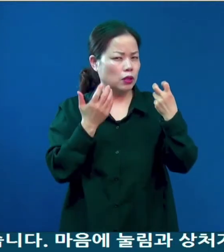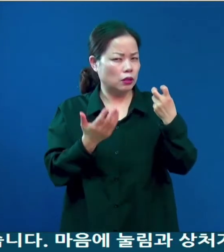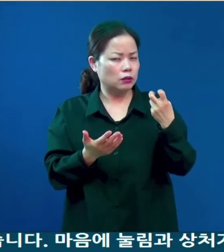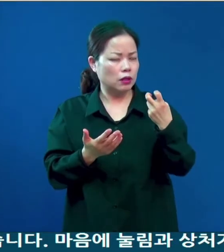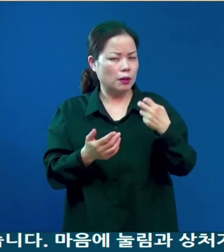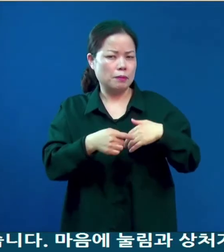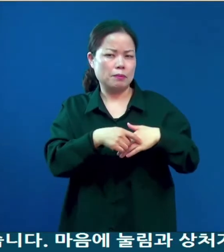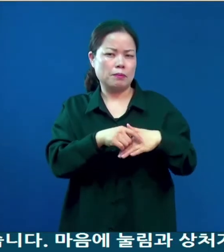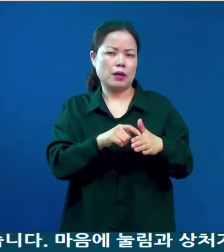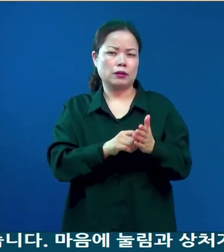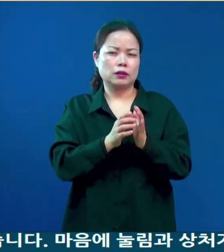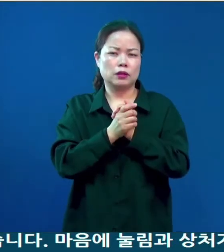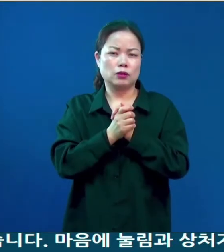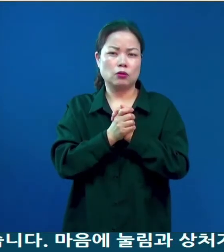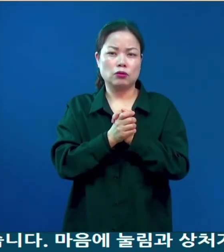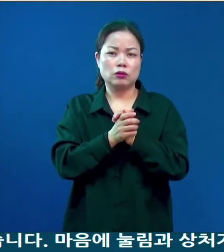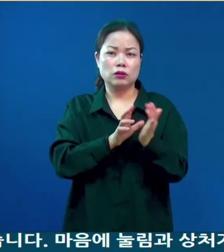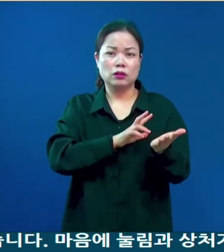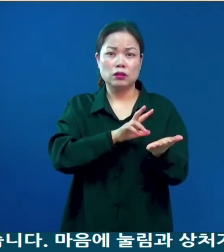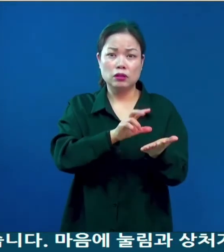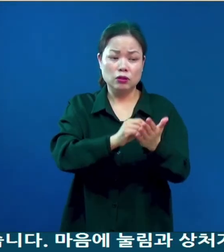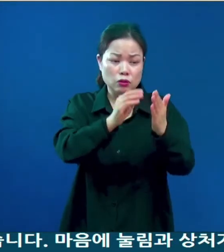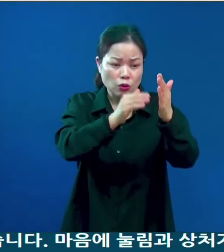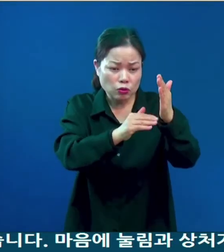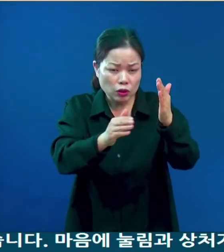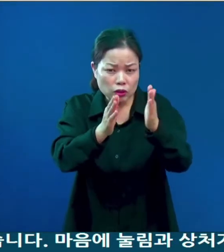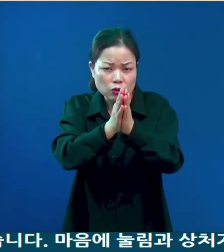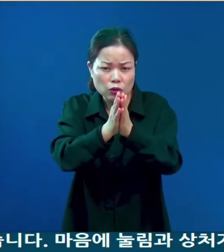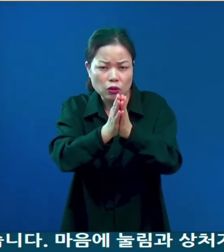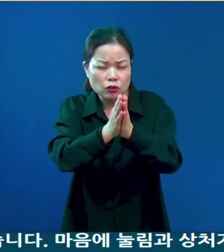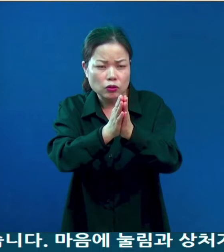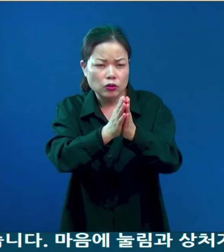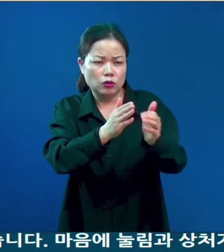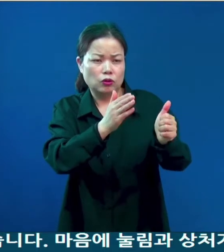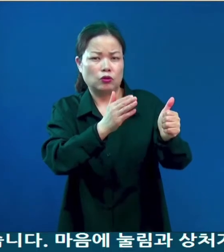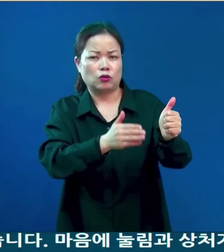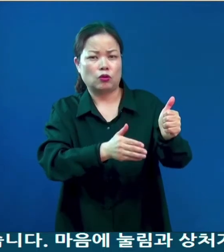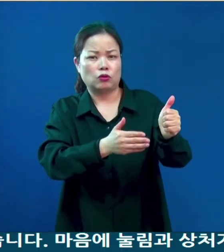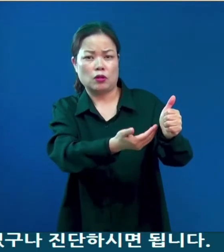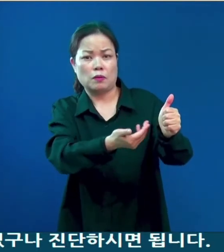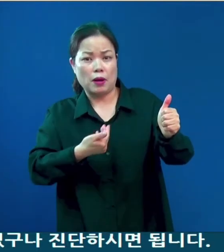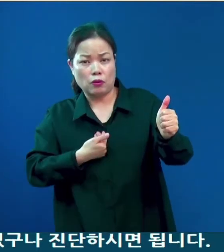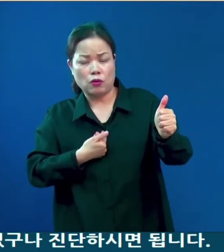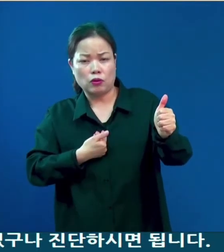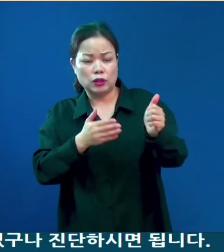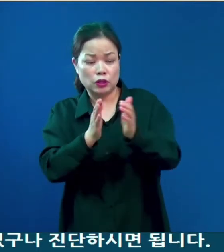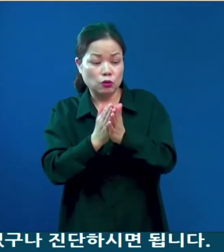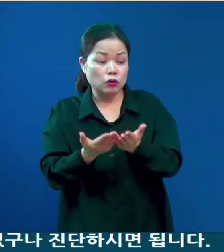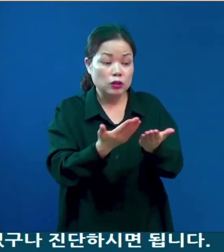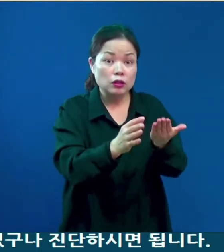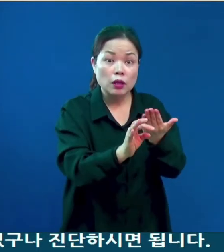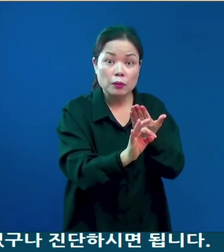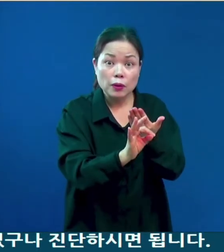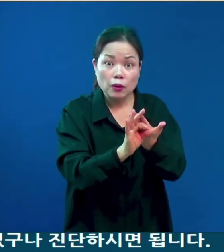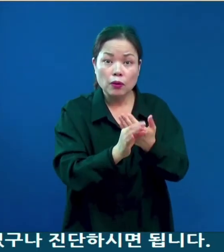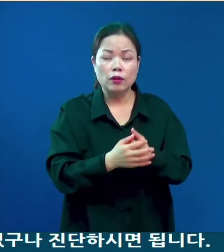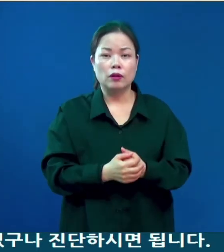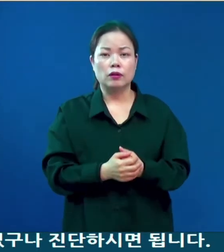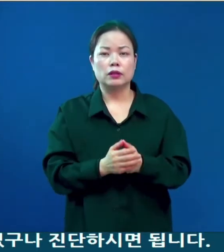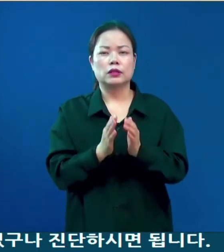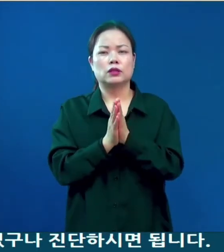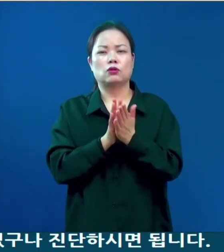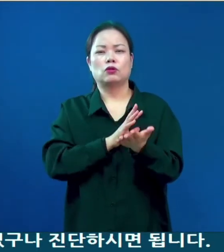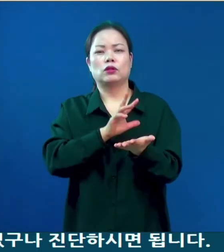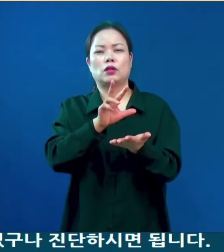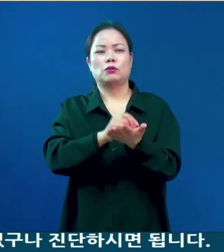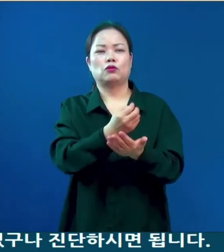가슴 아픈 기도 제목이 뭐냐면, 성도님께 기도 제목 요청을 받고 이제 제가 기도해드리겠습니다 하면 기도